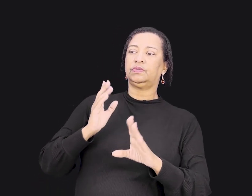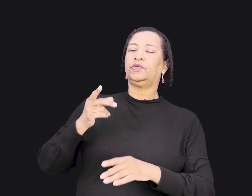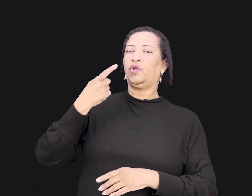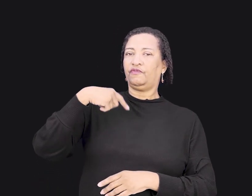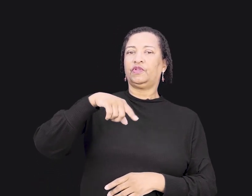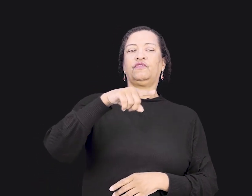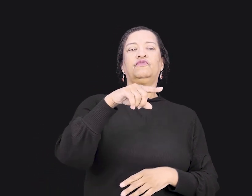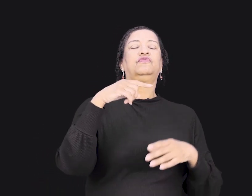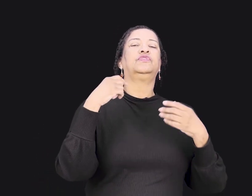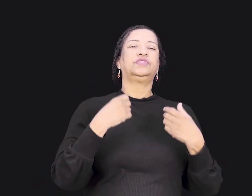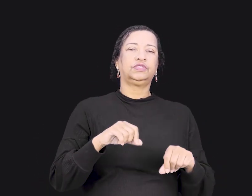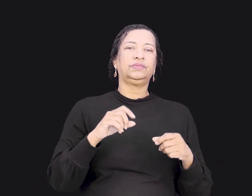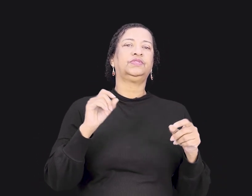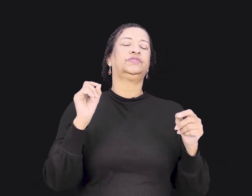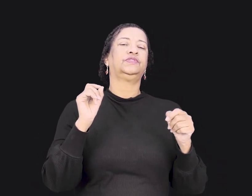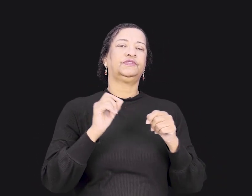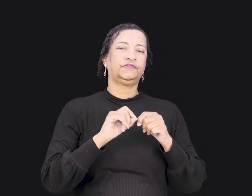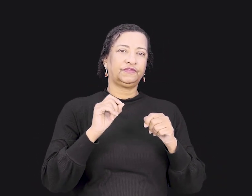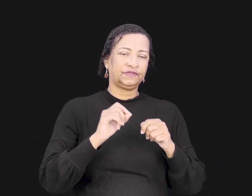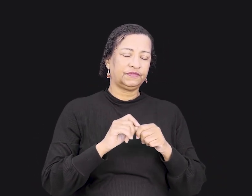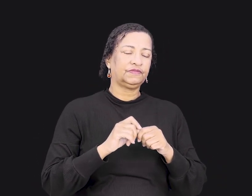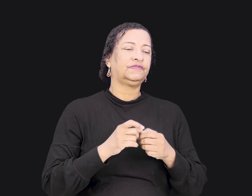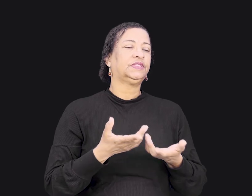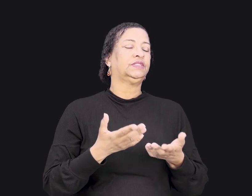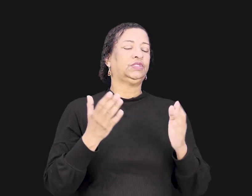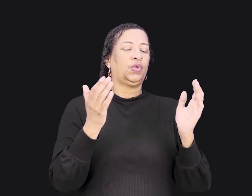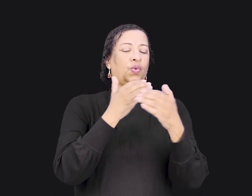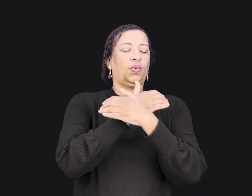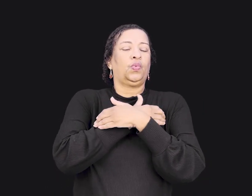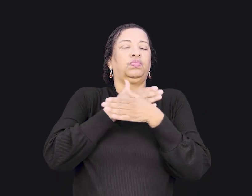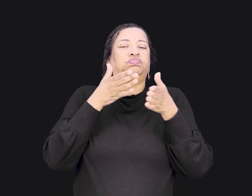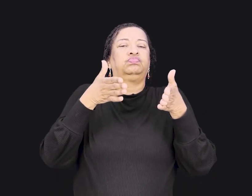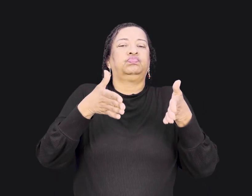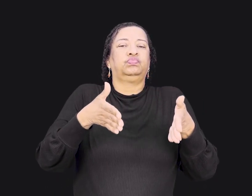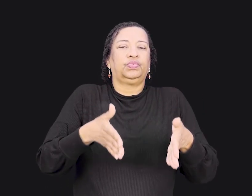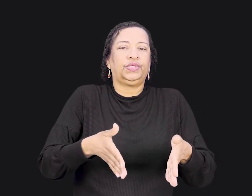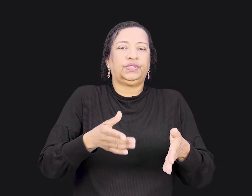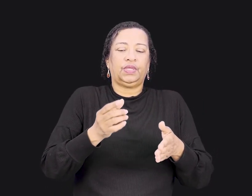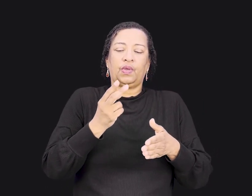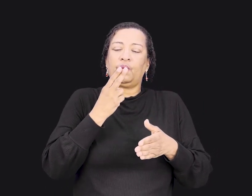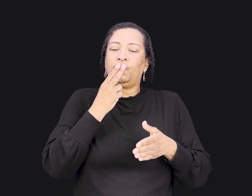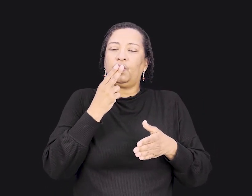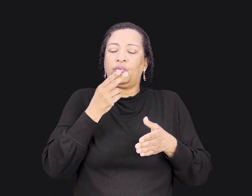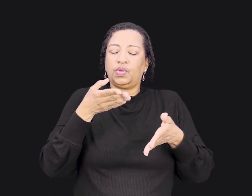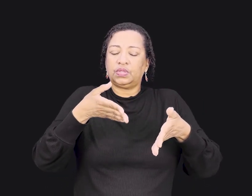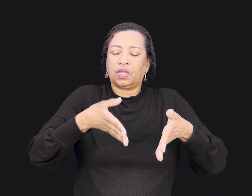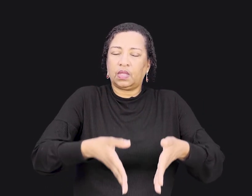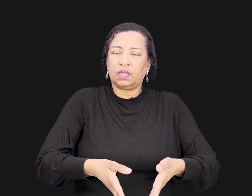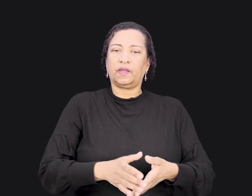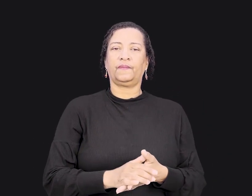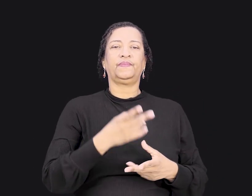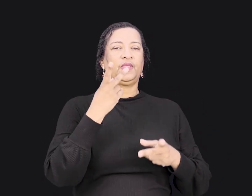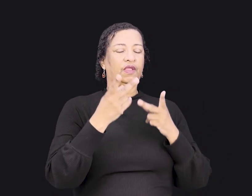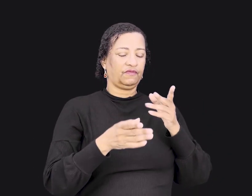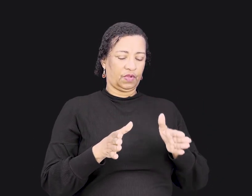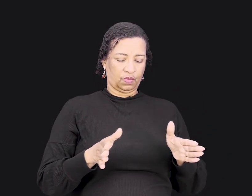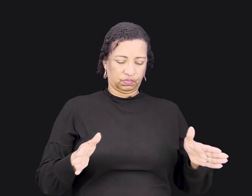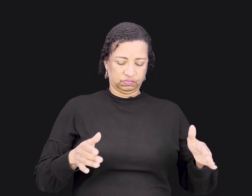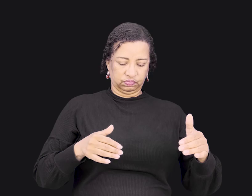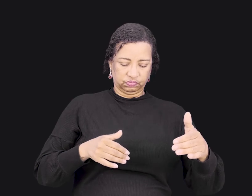fazer uma cerimônia fúnebre para enterrar aquela bituca de cigarro. Ele deu as medidas de profundidade, largura e comprimento